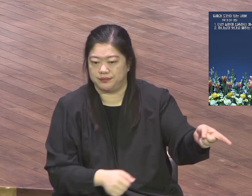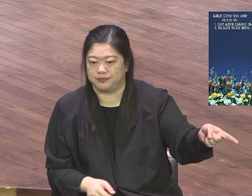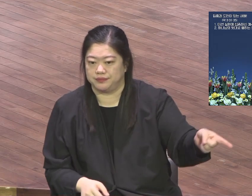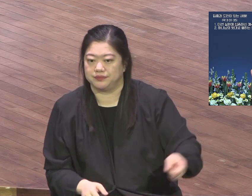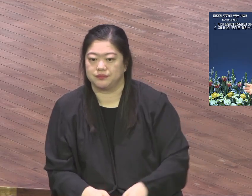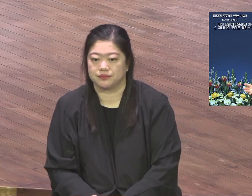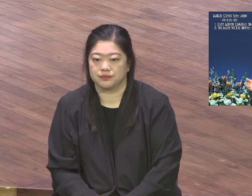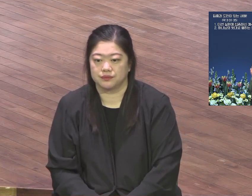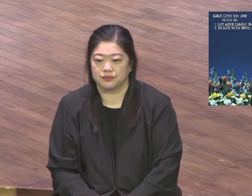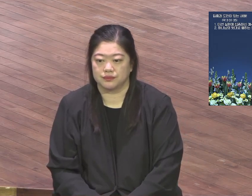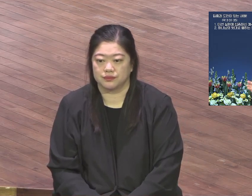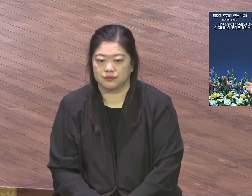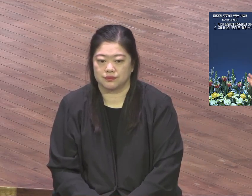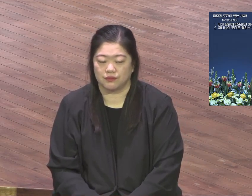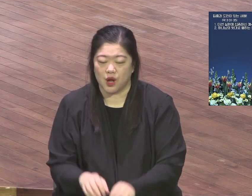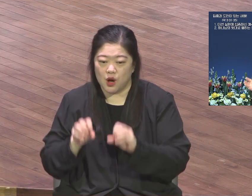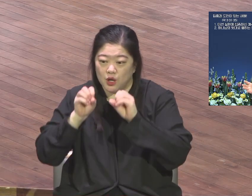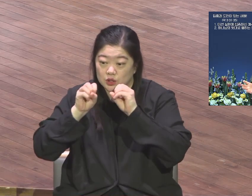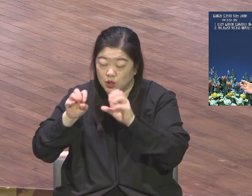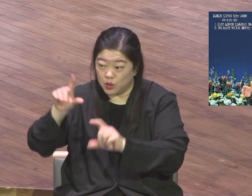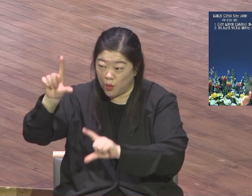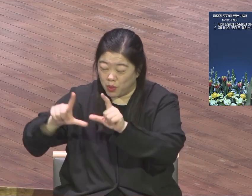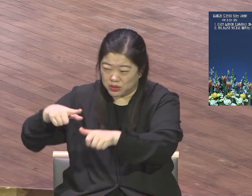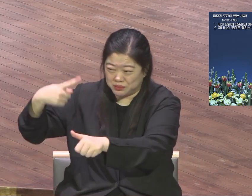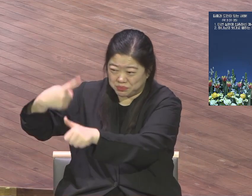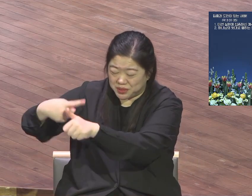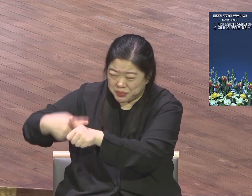전도하는 걸 비방한다. 조롱한다. 해방한다.